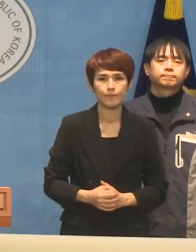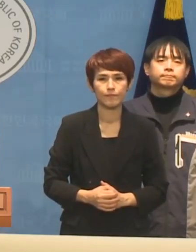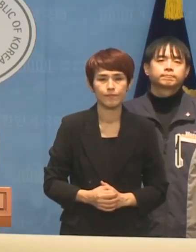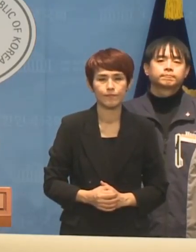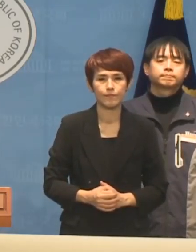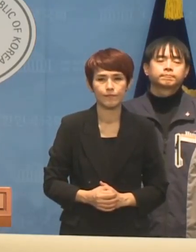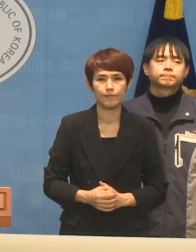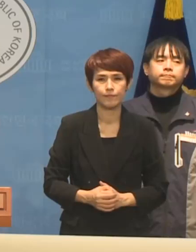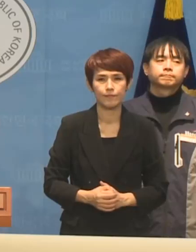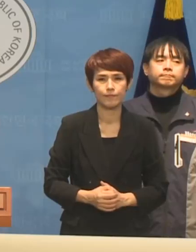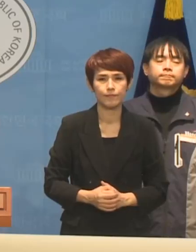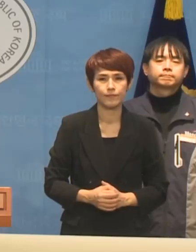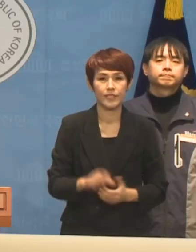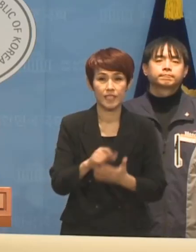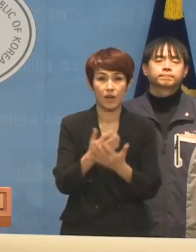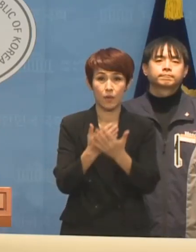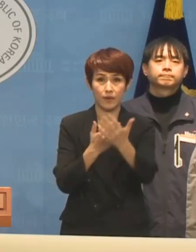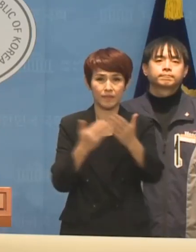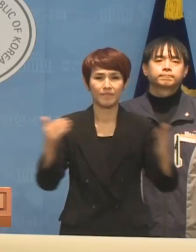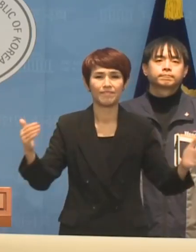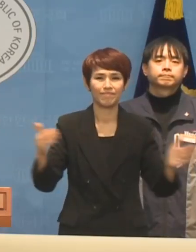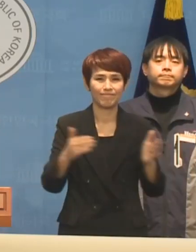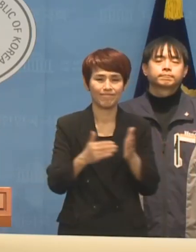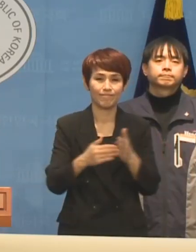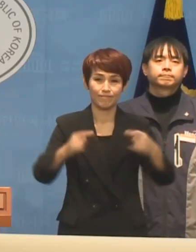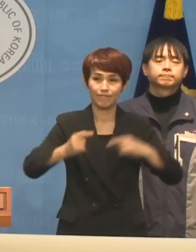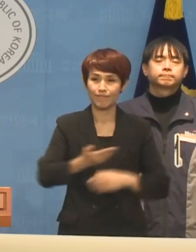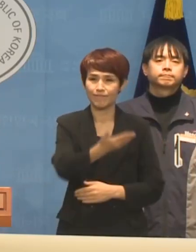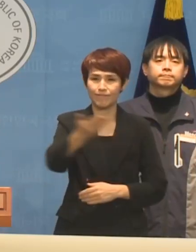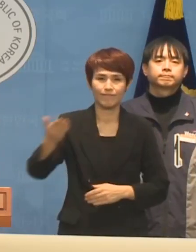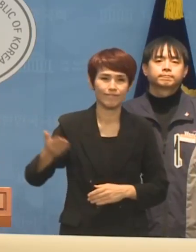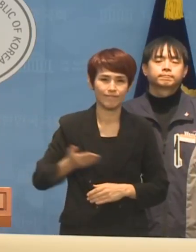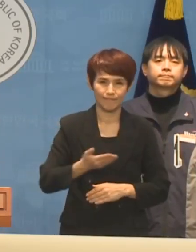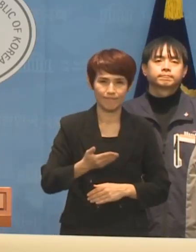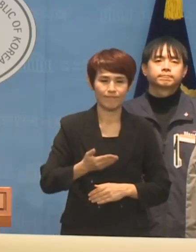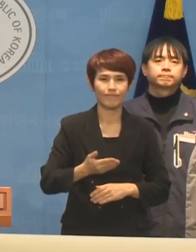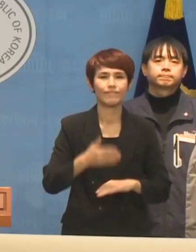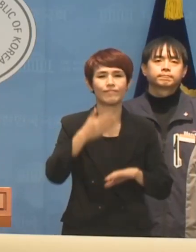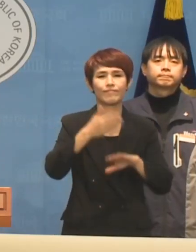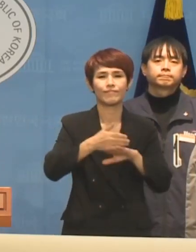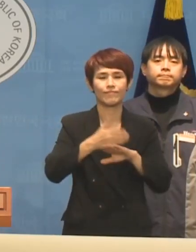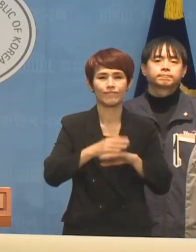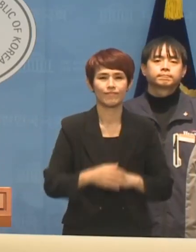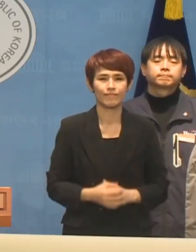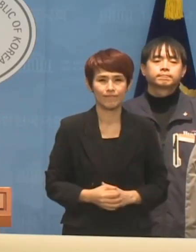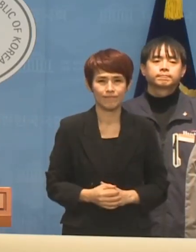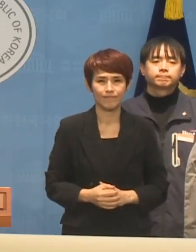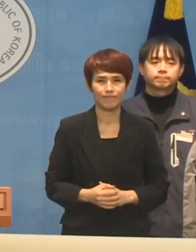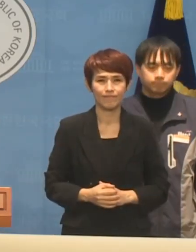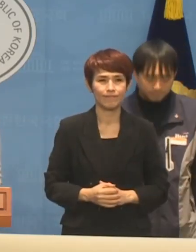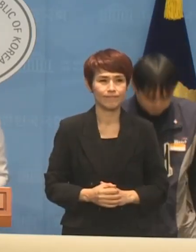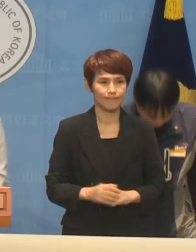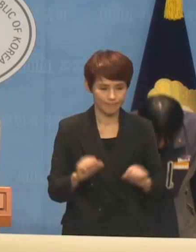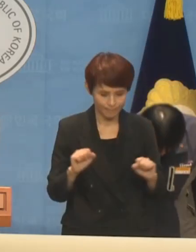네, 이것으로써 기자회견을 모두 마무리하겠습니다. 참석해 주신 여러분, 기자 여러분 감사드립니다.